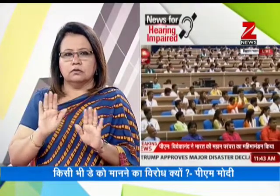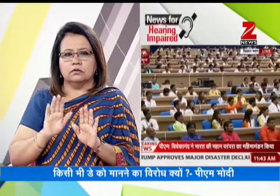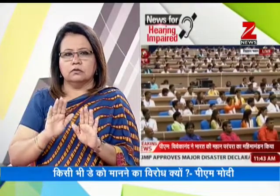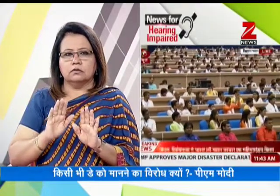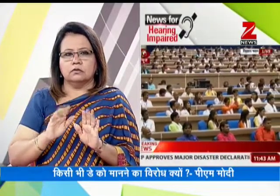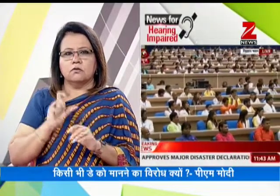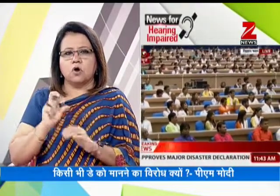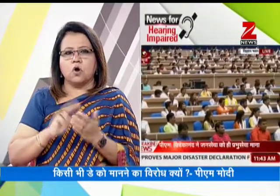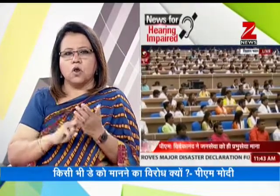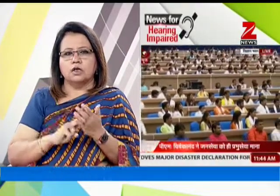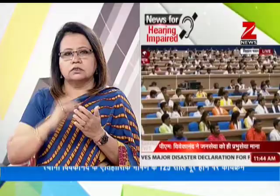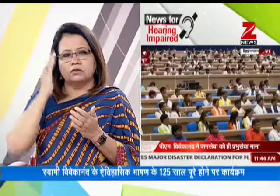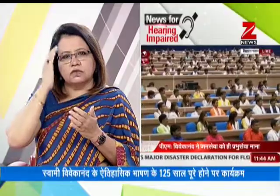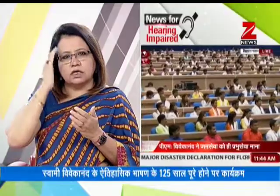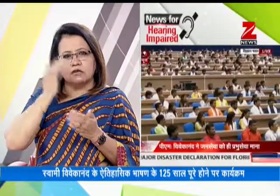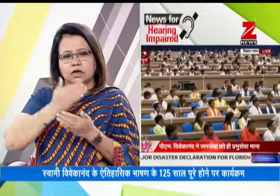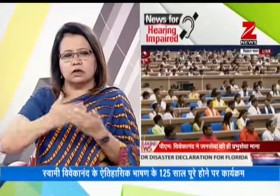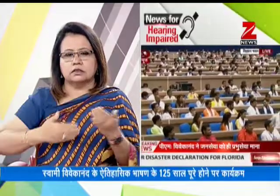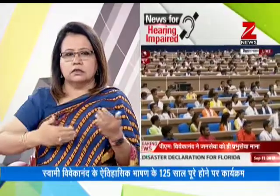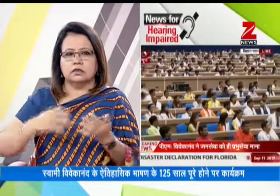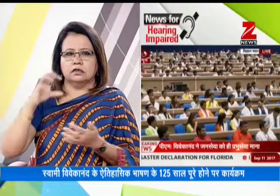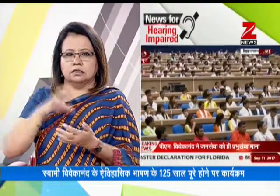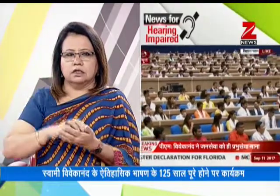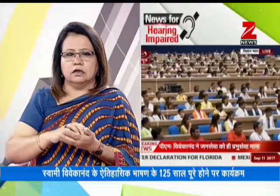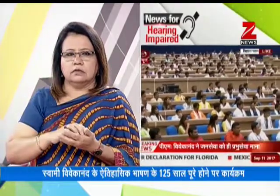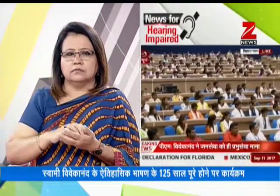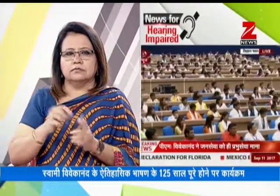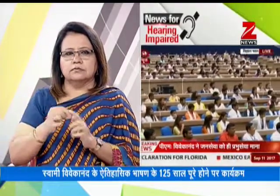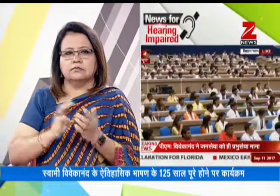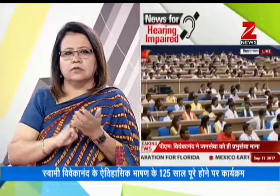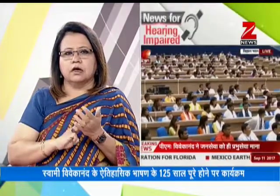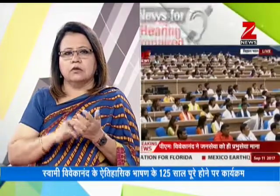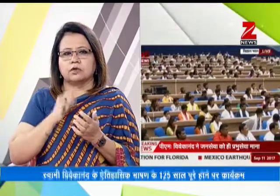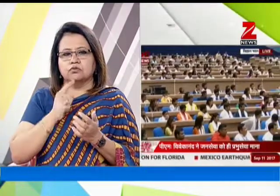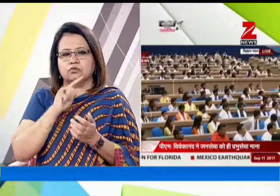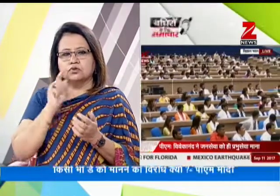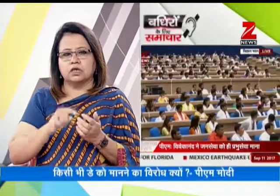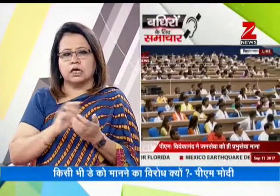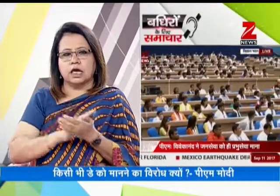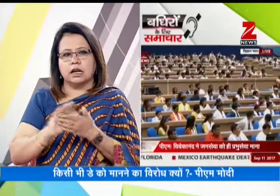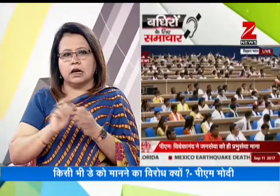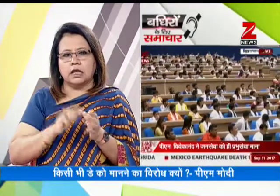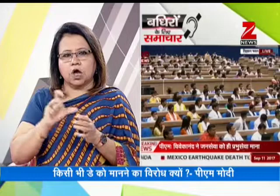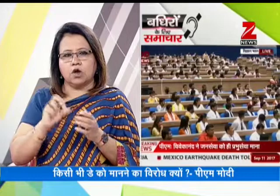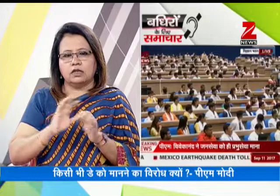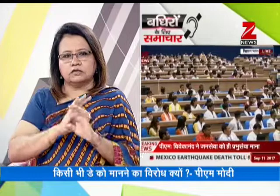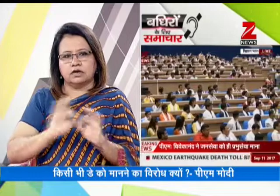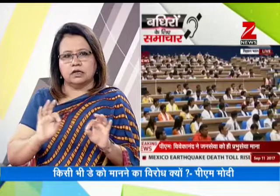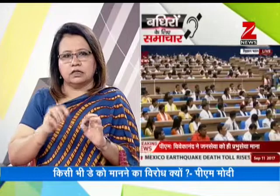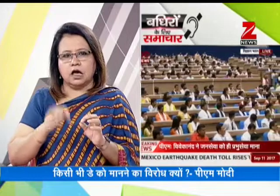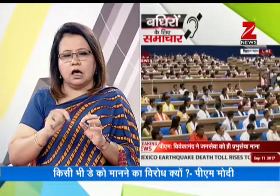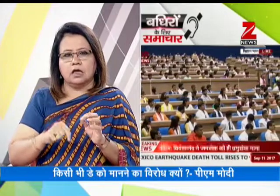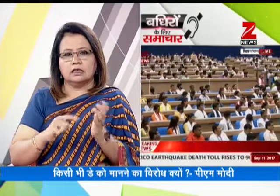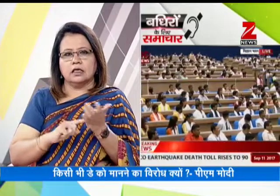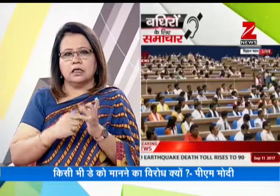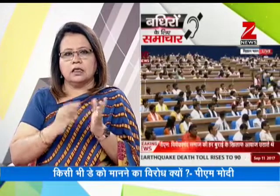नहीं हूं, कॉलेज विचार व्यक्त करने की जगह है। पीएम मोदी ने पूछा, क्या हरियाणा का कॉलेज तय करता है कि